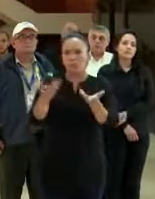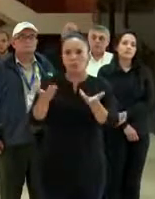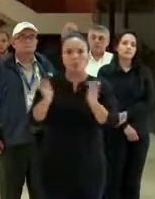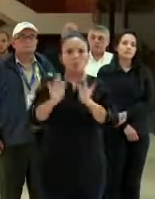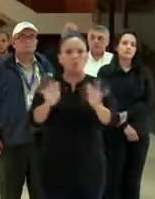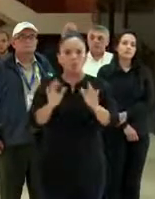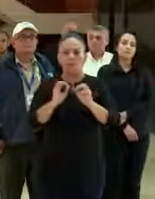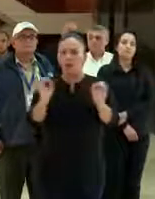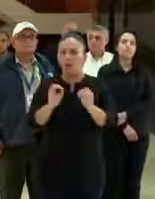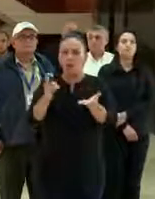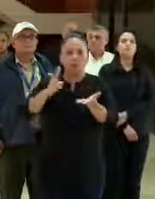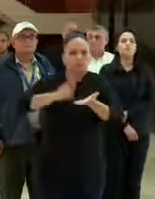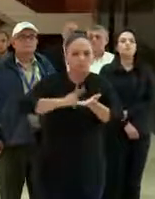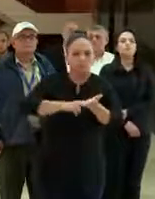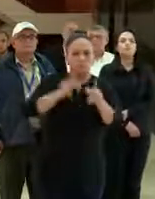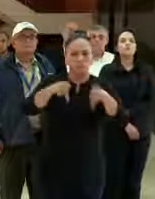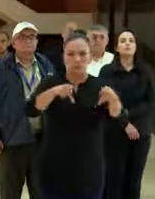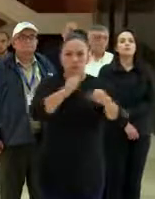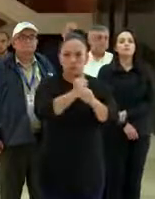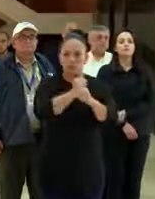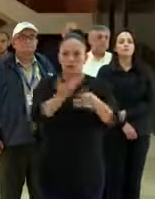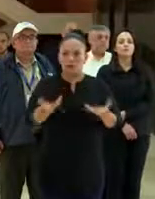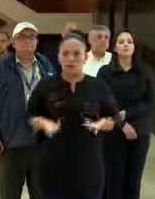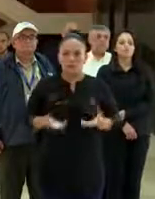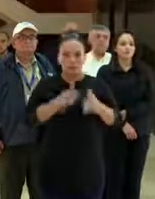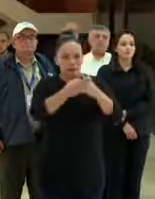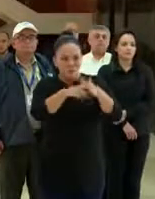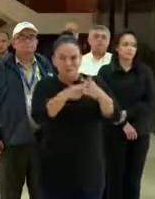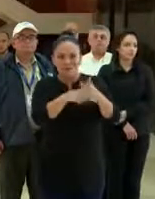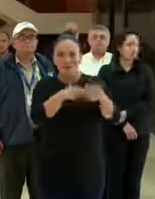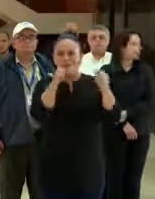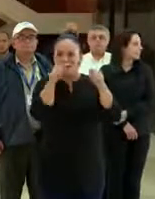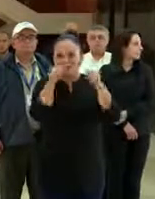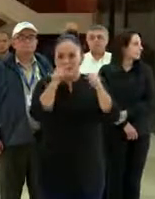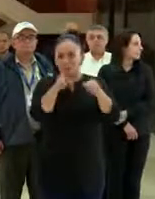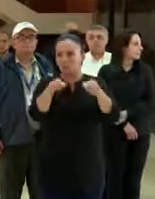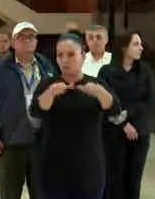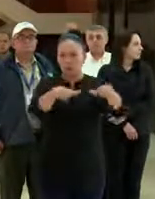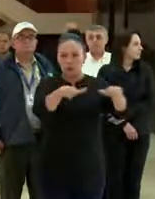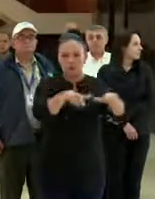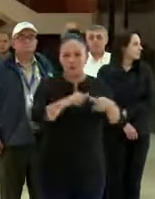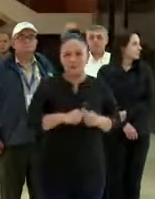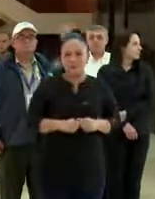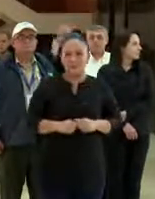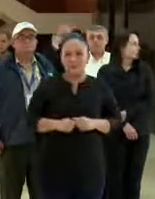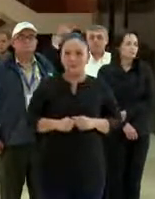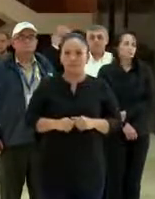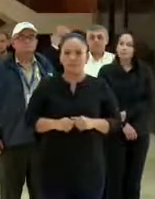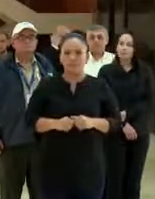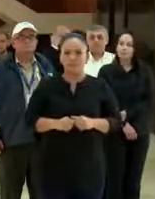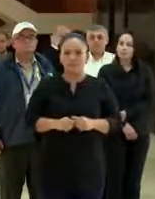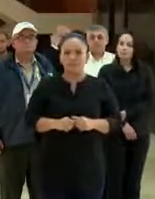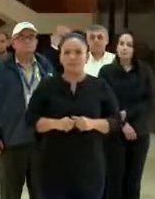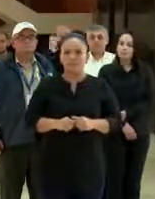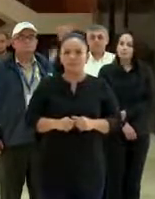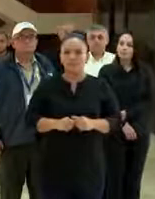el concurso, la licitación para reparar ese y otros puntos.